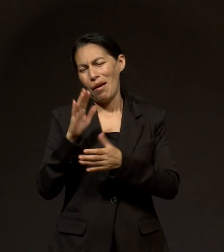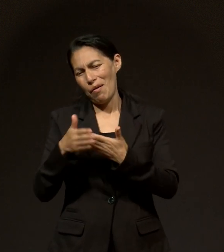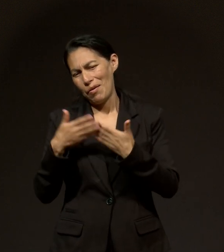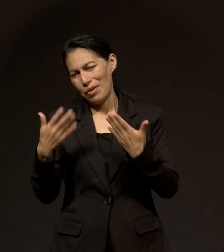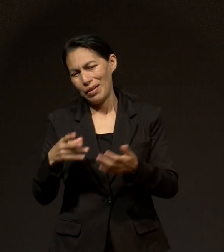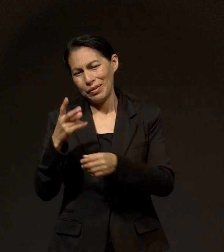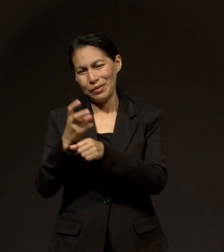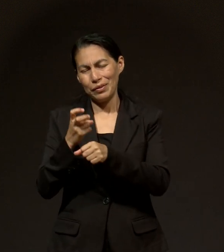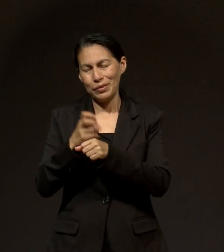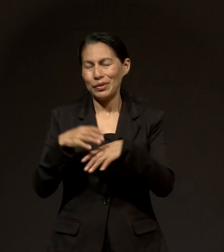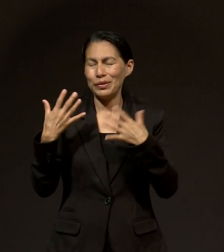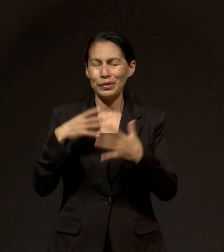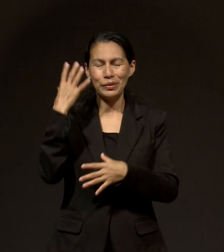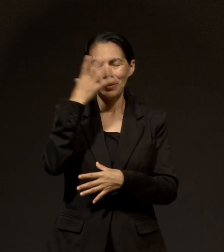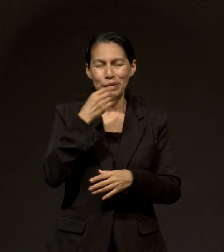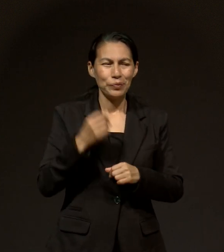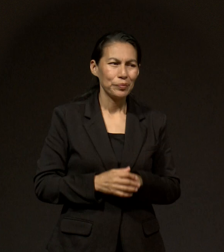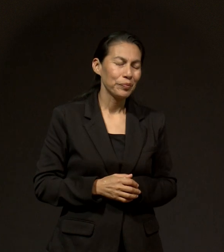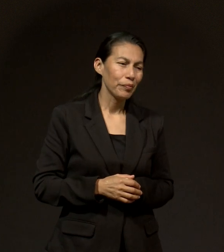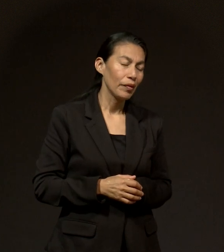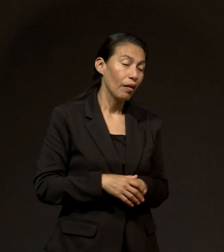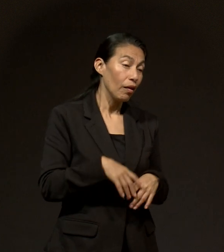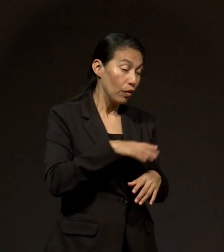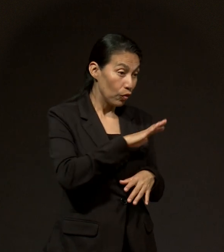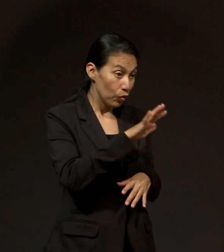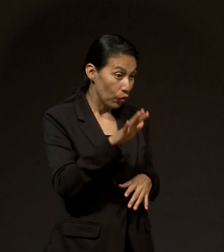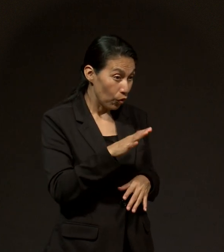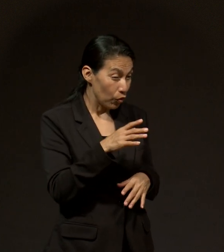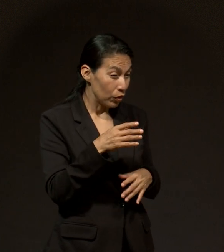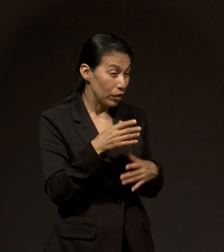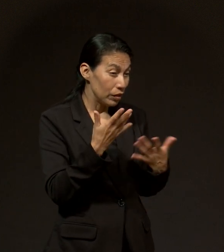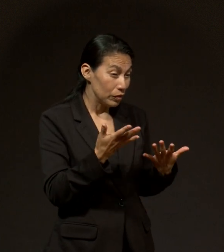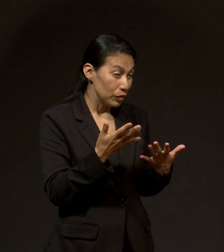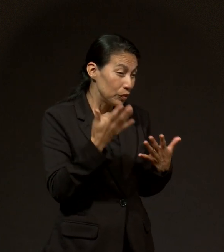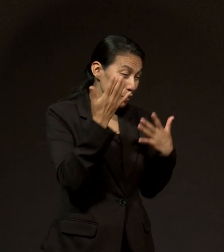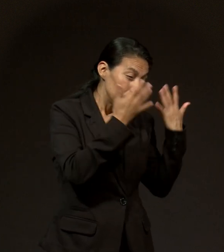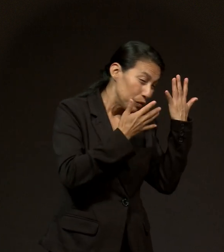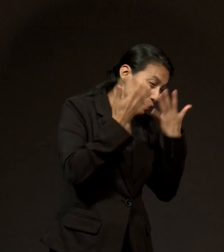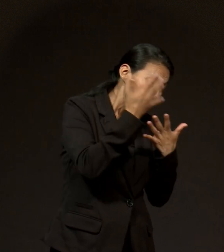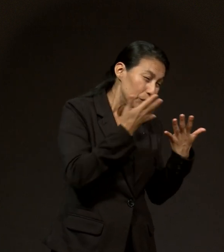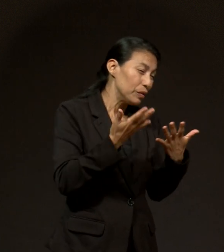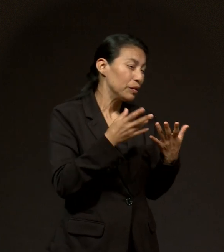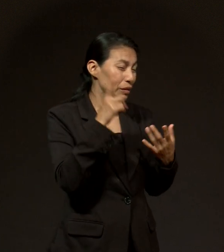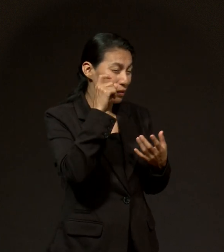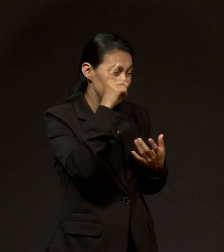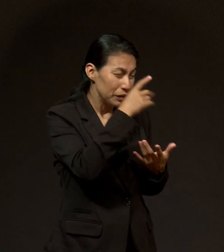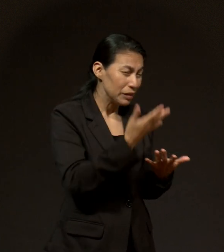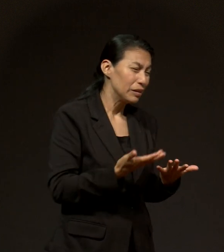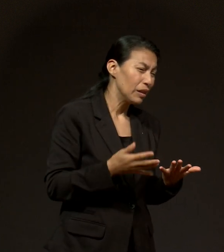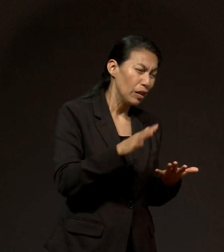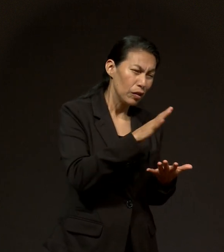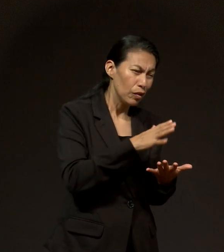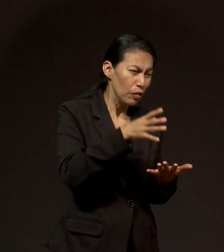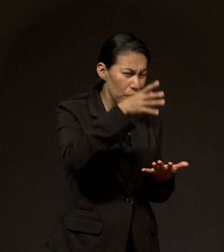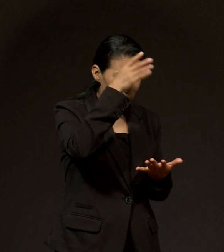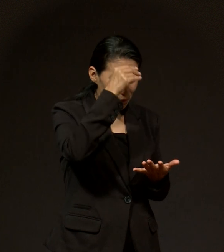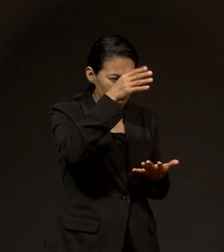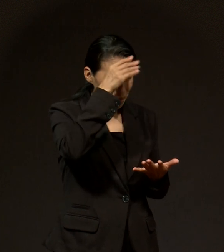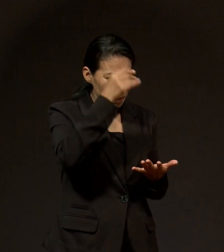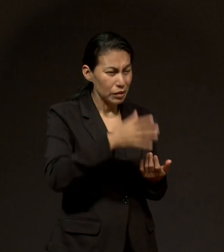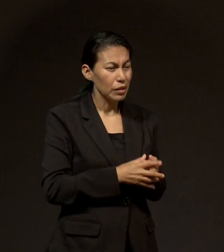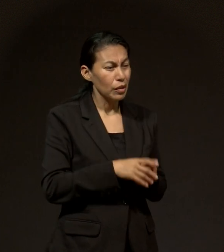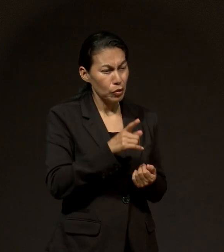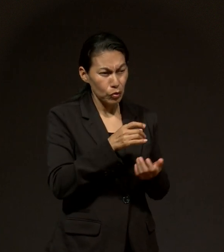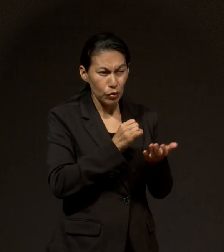de indecisiones y de a veces sin convicciones, es un proceso